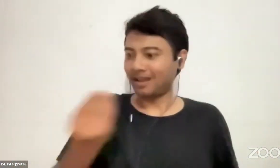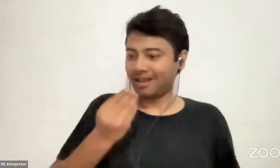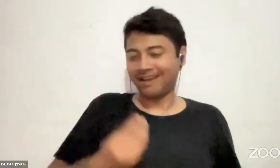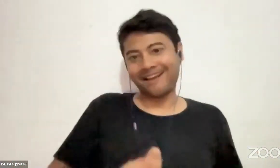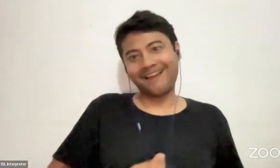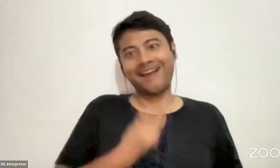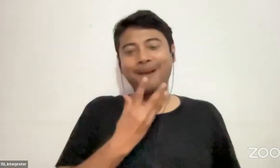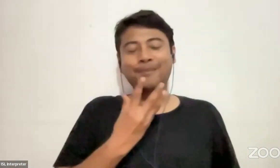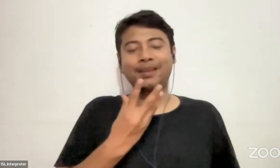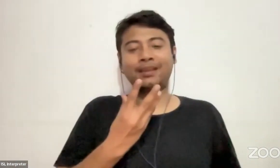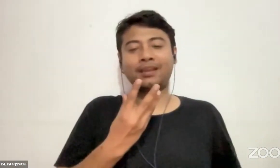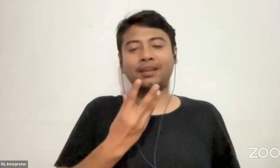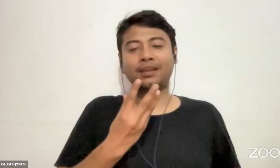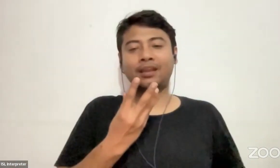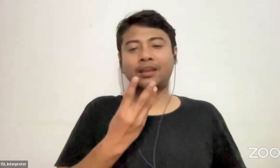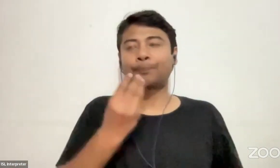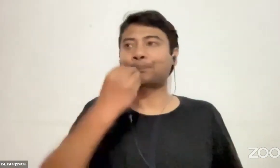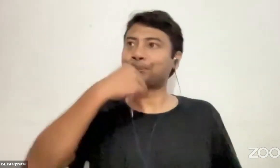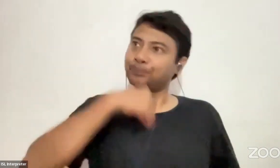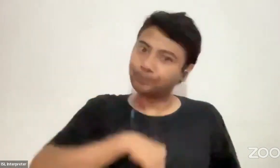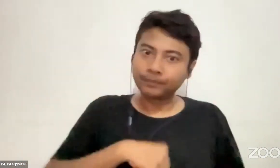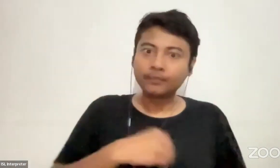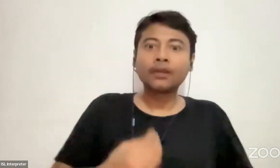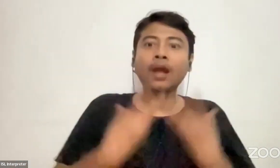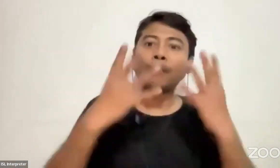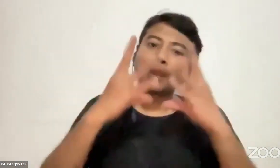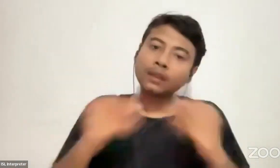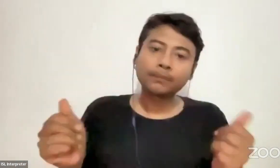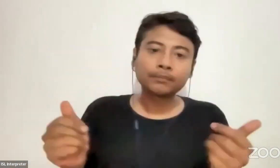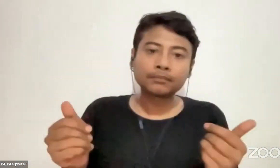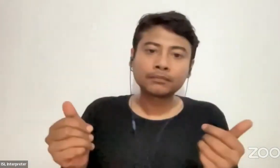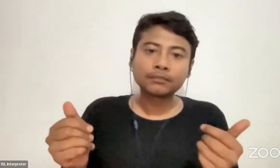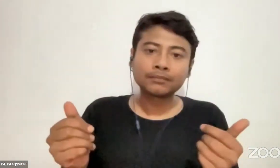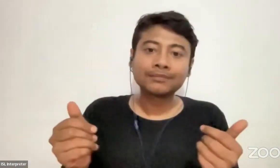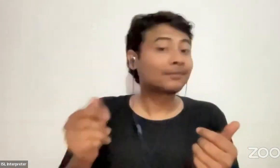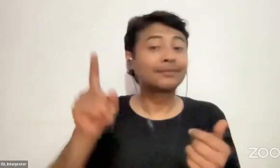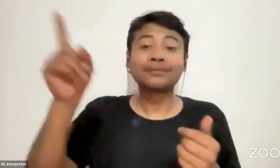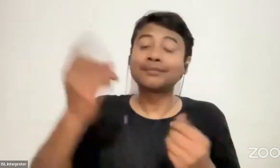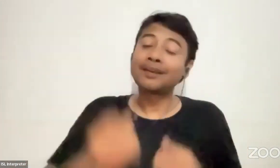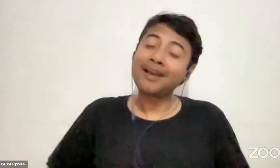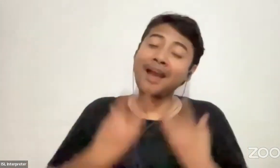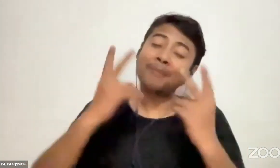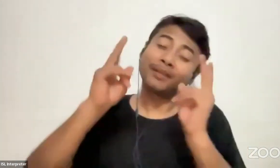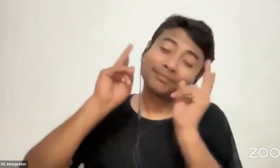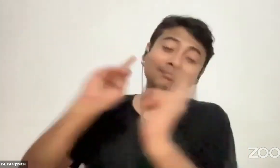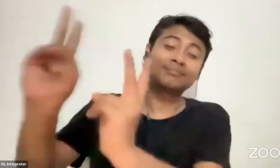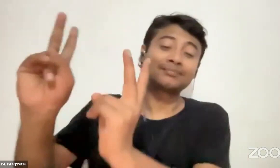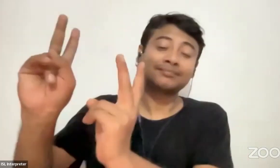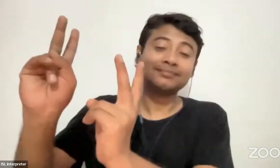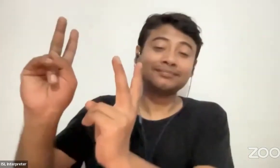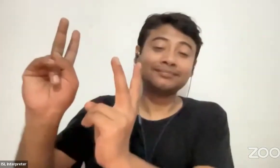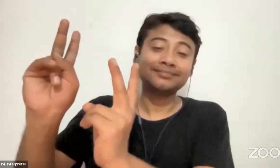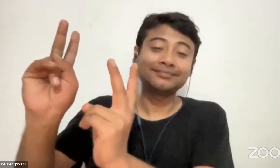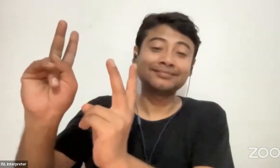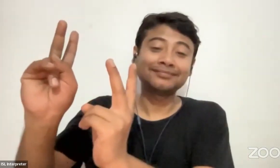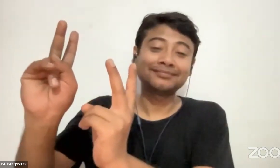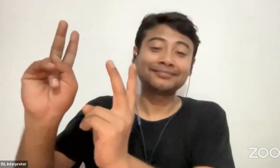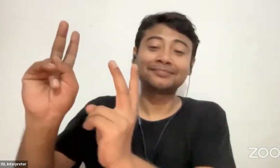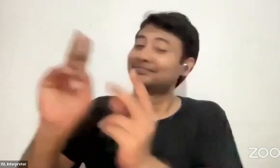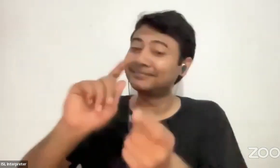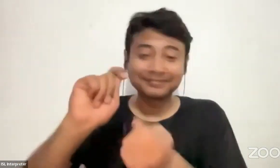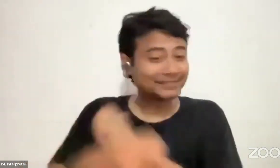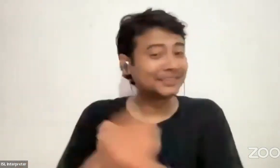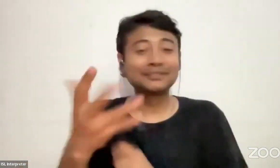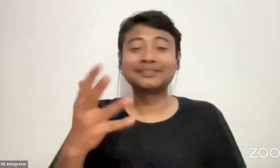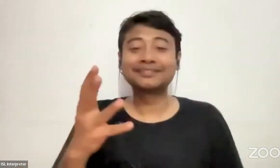करेगा तो भी आनंद नहीं मिलेगा। जैसे सूर्य कभी भी अंधकार का दर्शन नहीं कर सकता, ऐसे ही भगवान